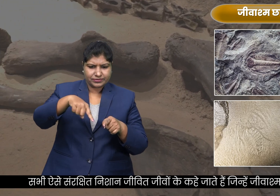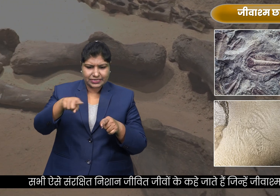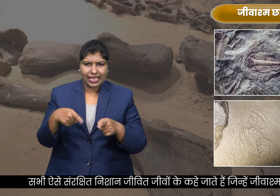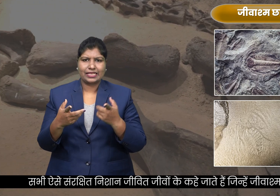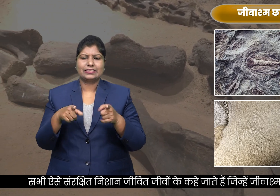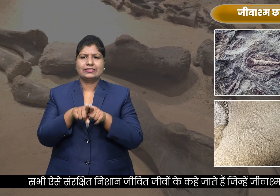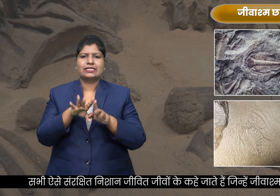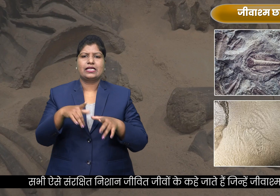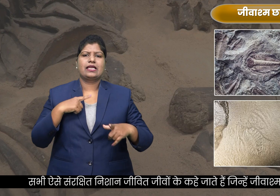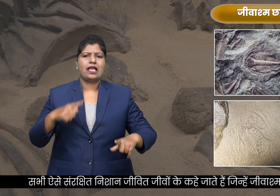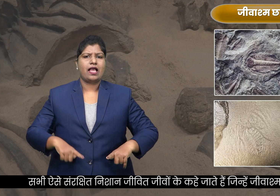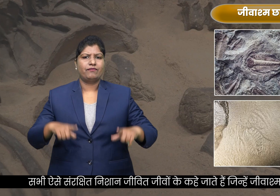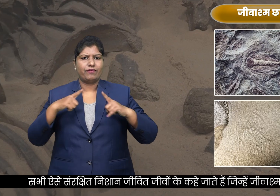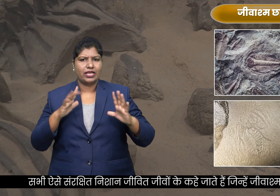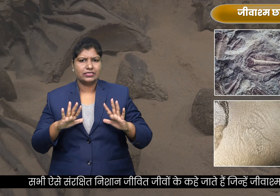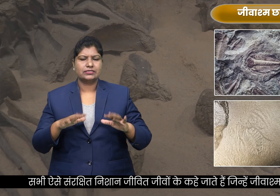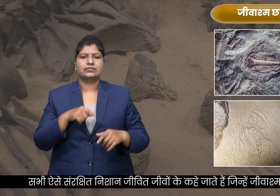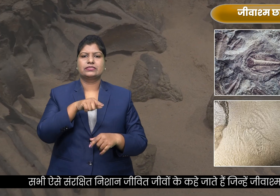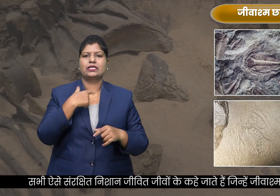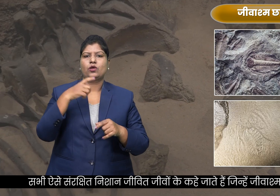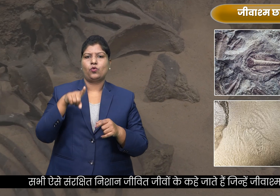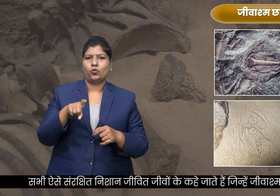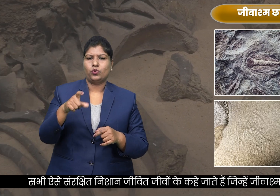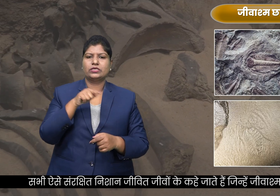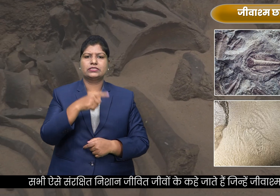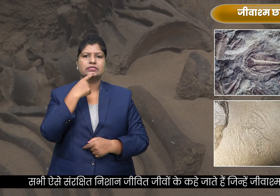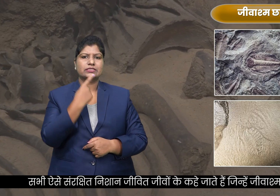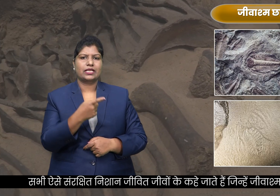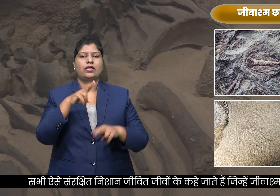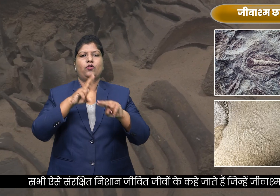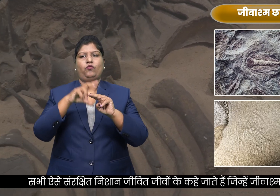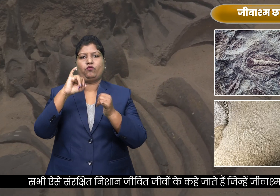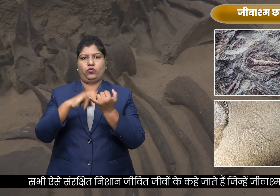कहे जाते हैं जिन्हें जीवाश्म कहा जाता है।